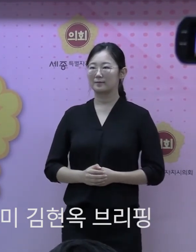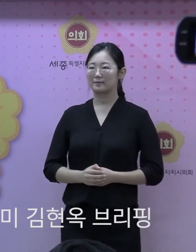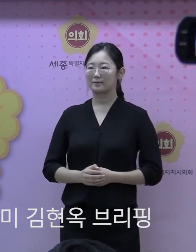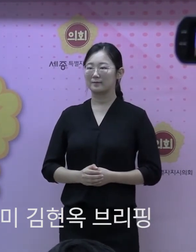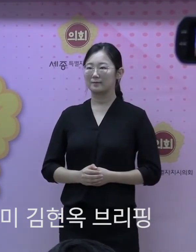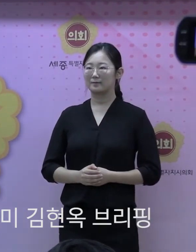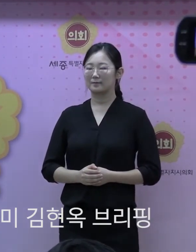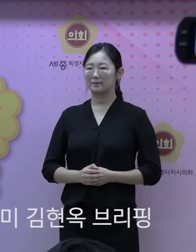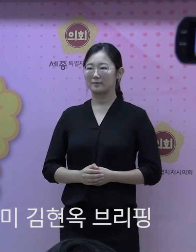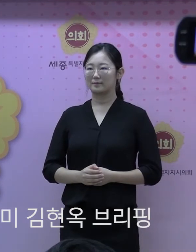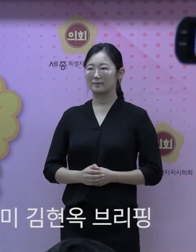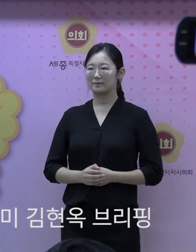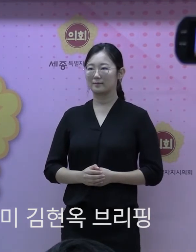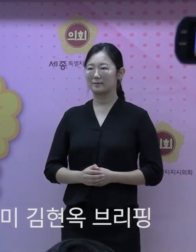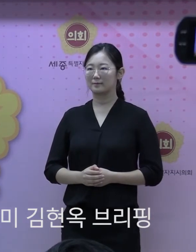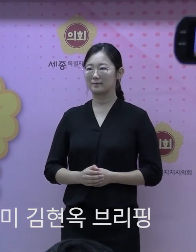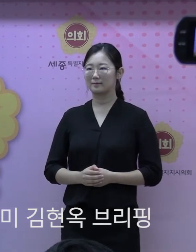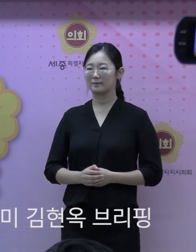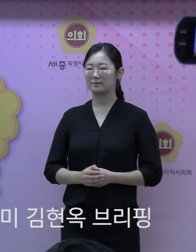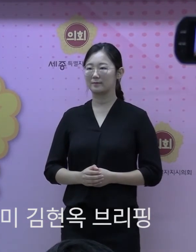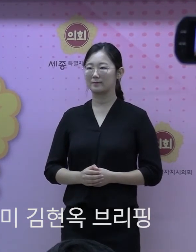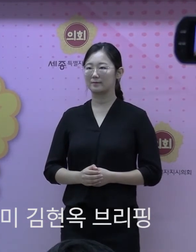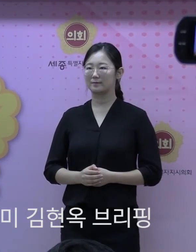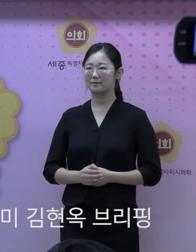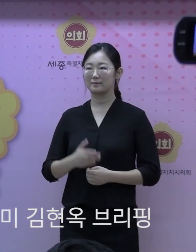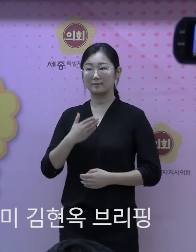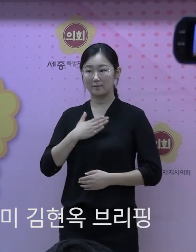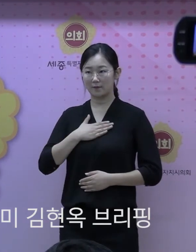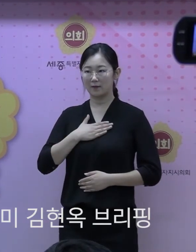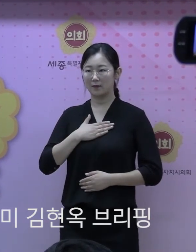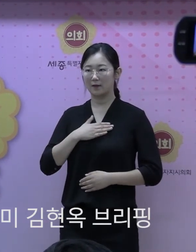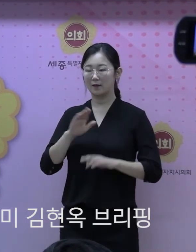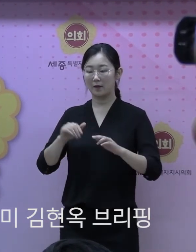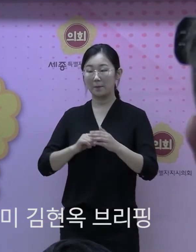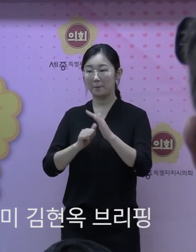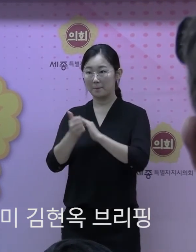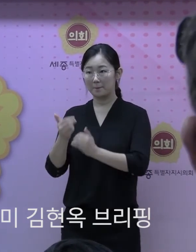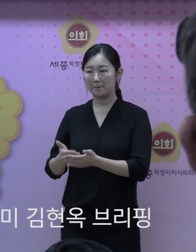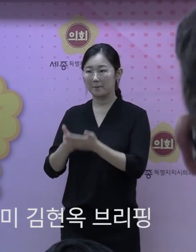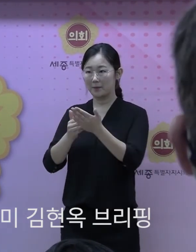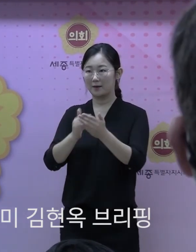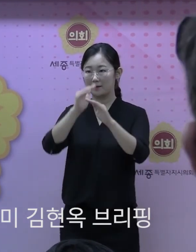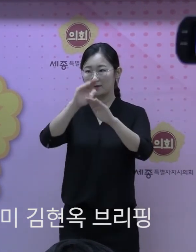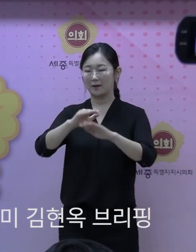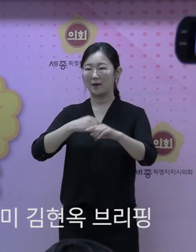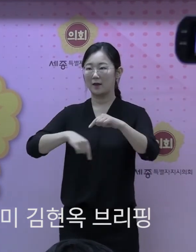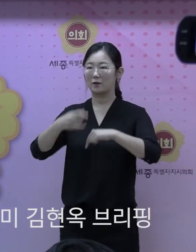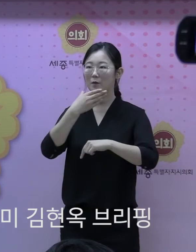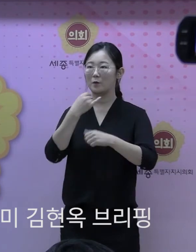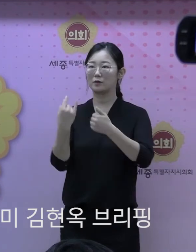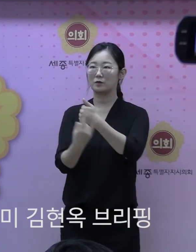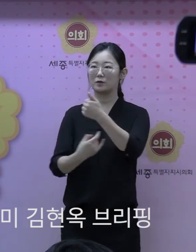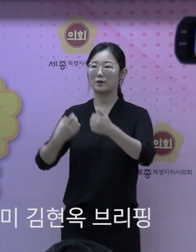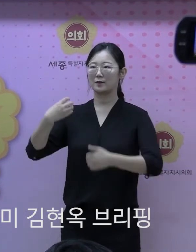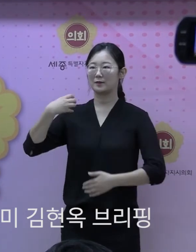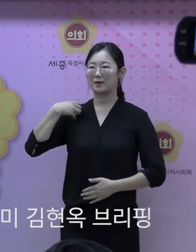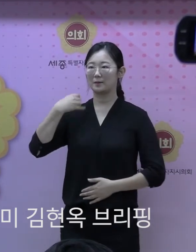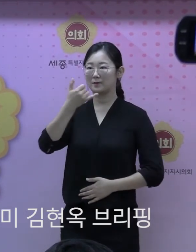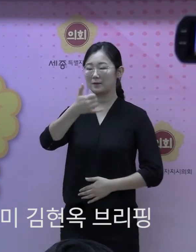안녕하십니까. 세종시의회 김영미 의원입니다. 본 의원이 대표 발의한 행정복지위원회